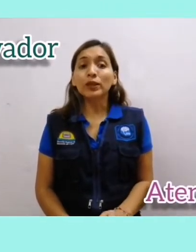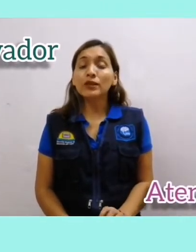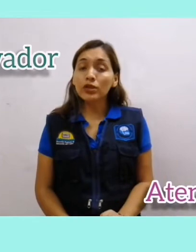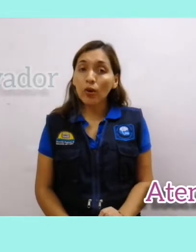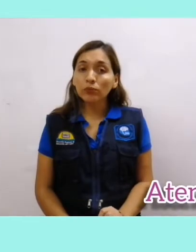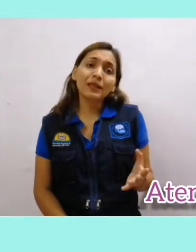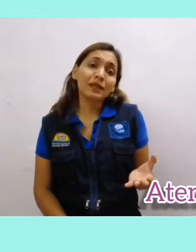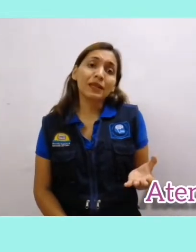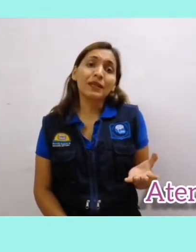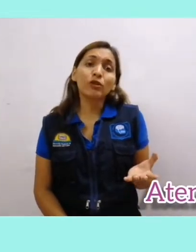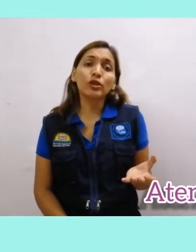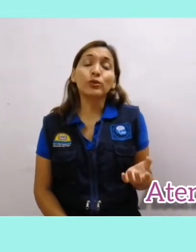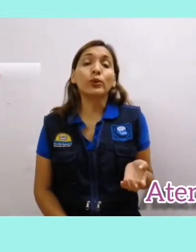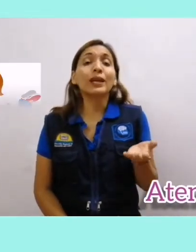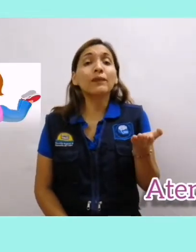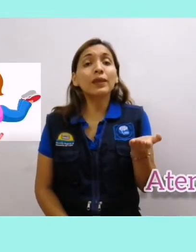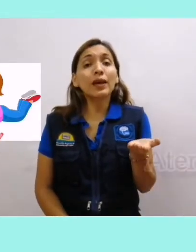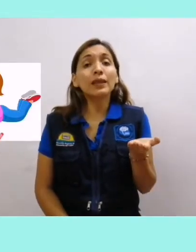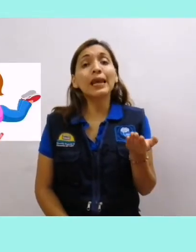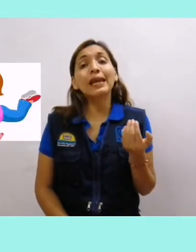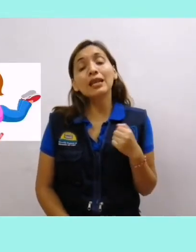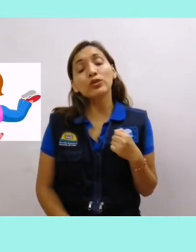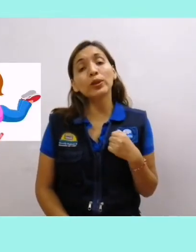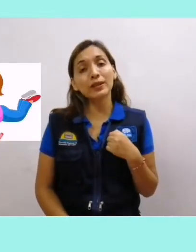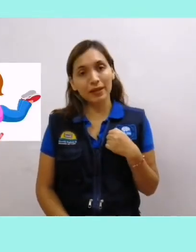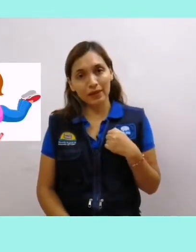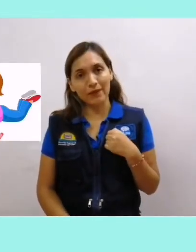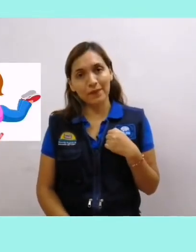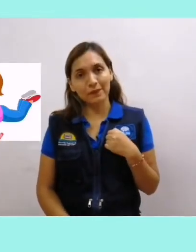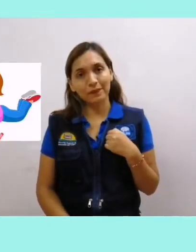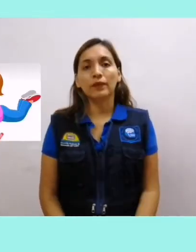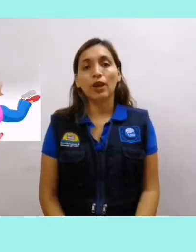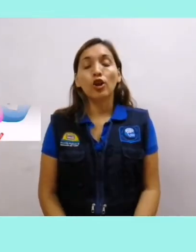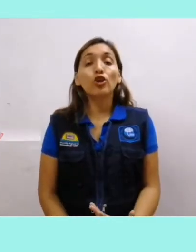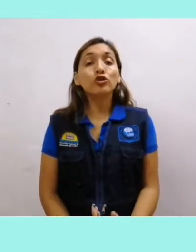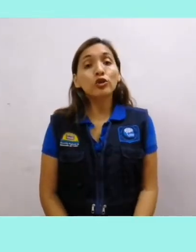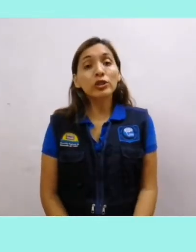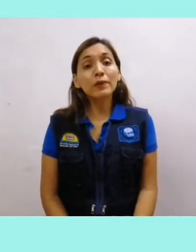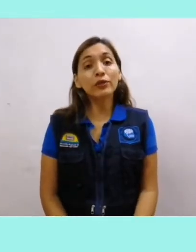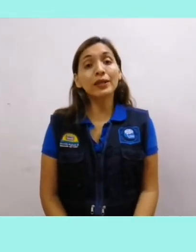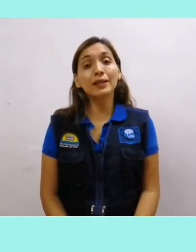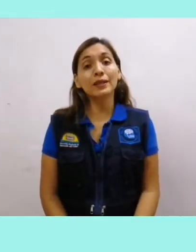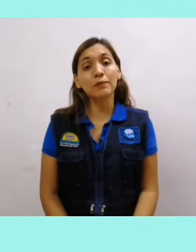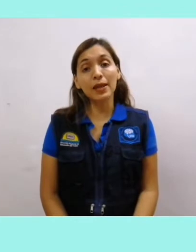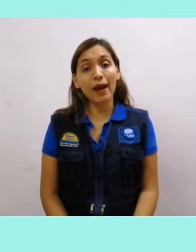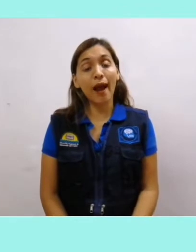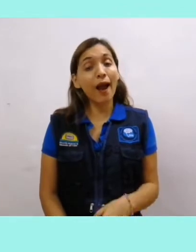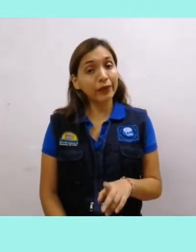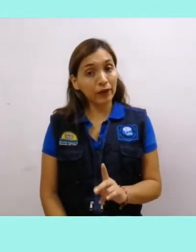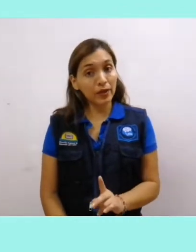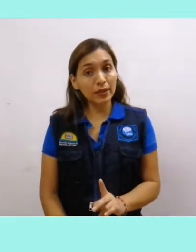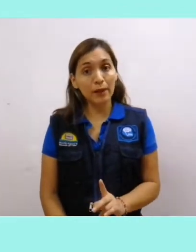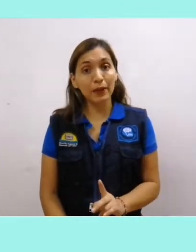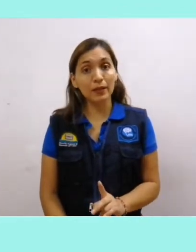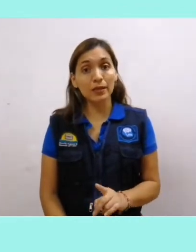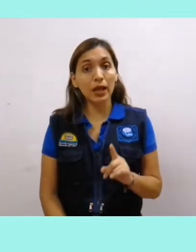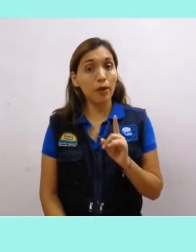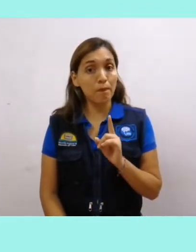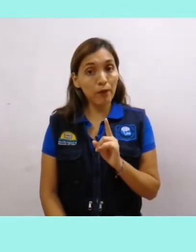atención Así desarrolla Su creatividad Y su iniciativa Los conocimientos Que se asimilan A través del aprendizaje Por